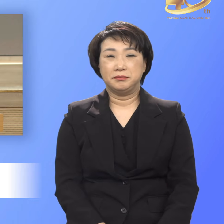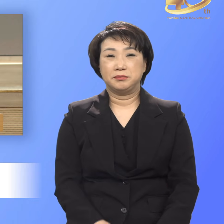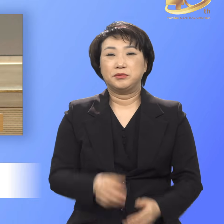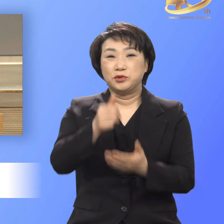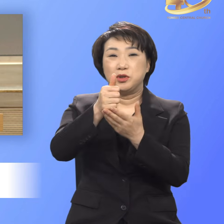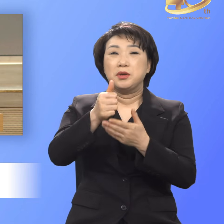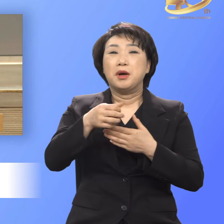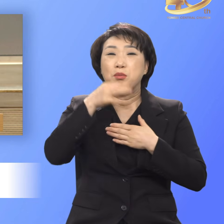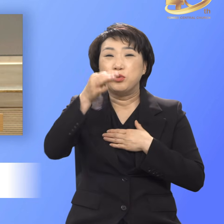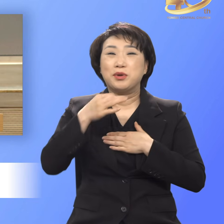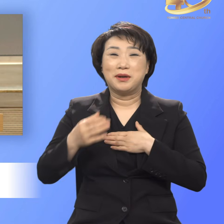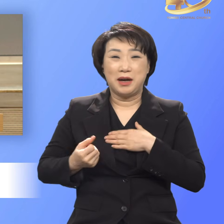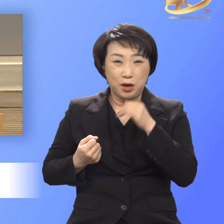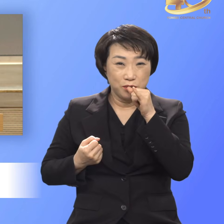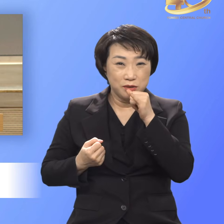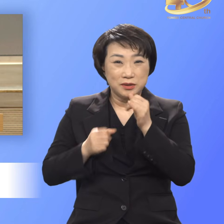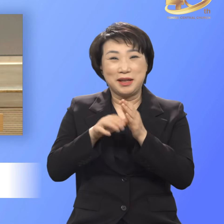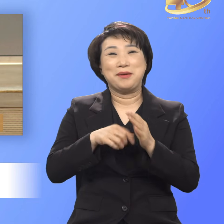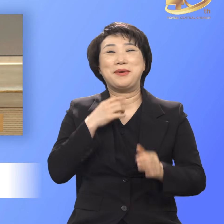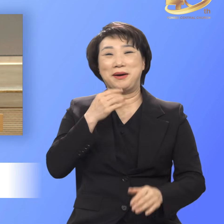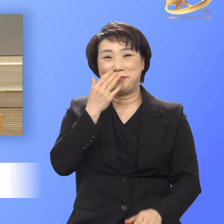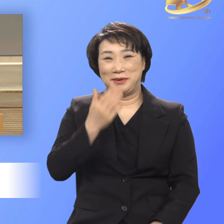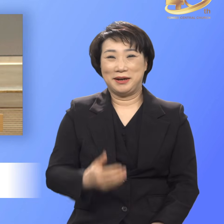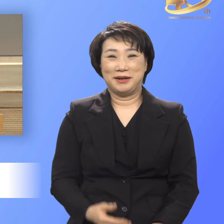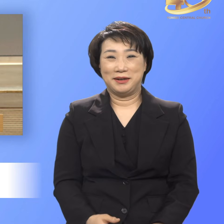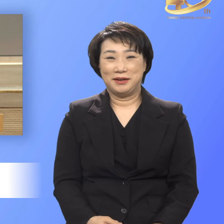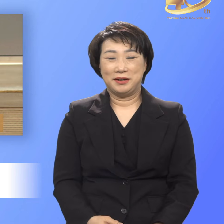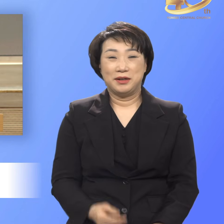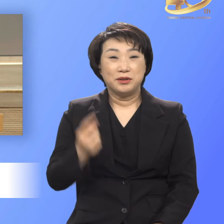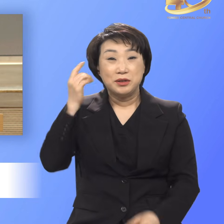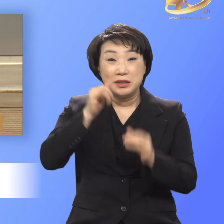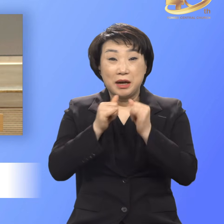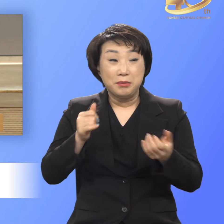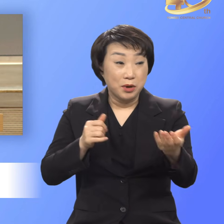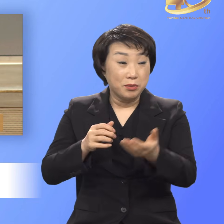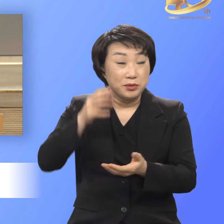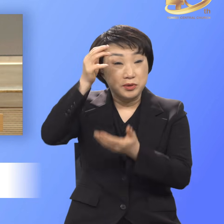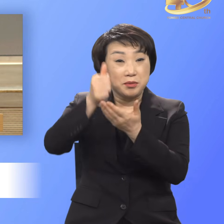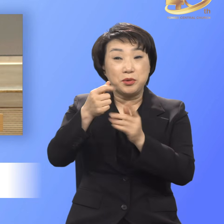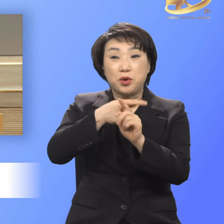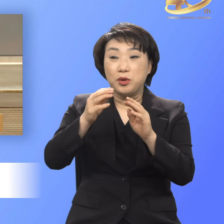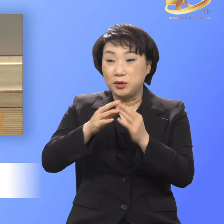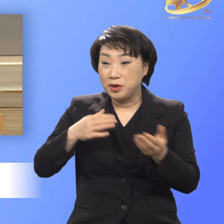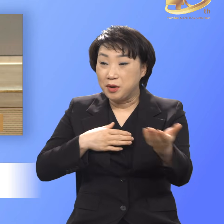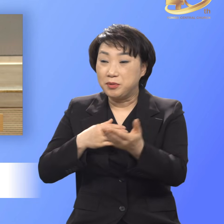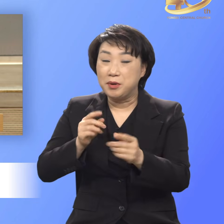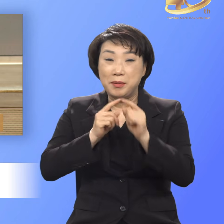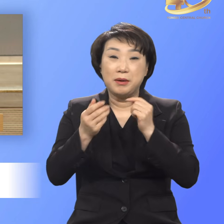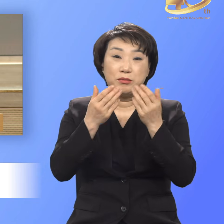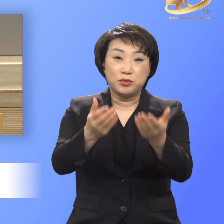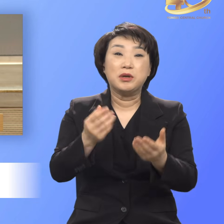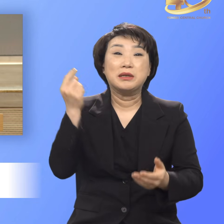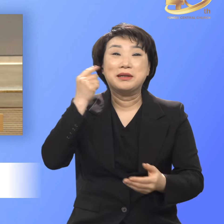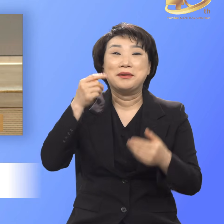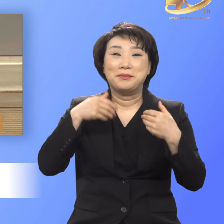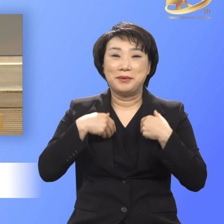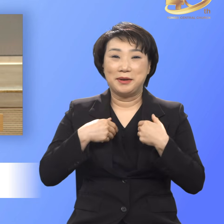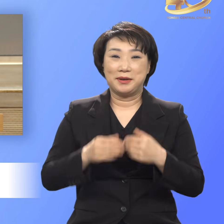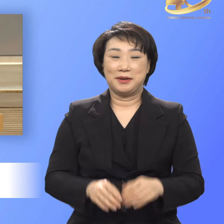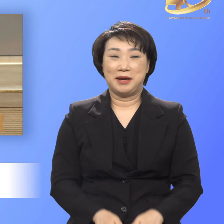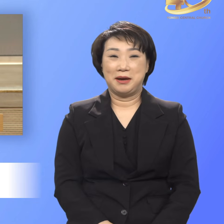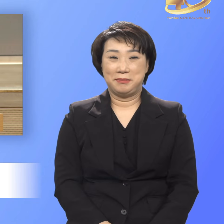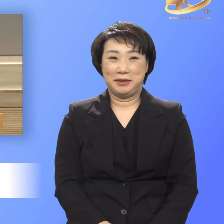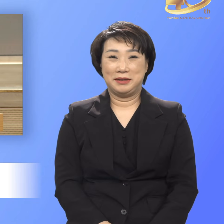주님의 목소리가 내 안에 들어질 때만 가능해요. 그래서 귀 있는 자는 성령의 교제에 하신 말씀을